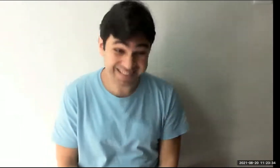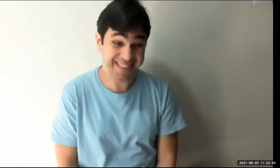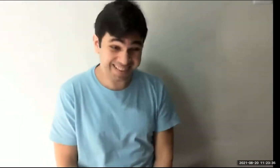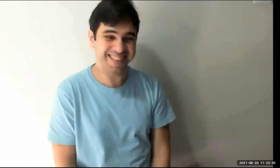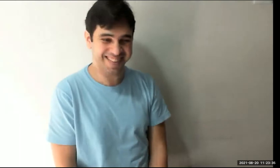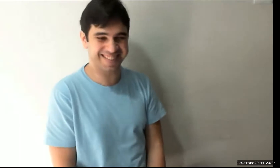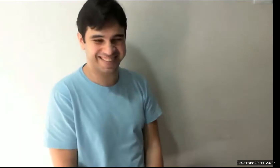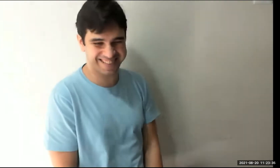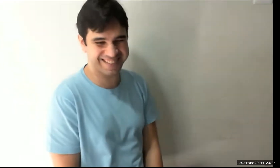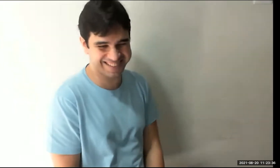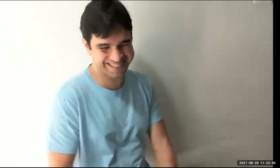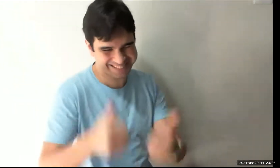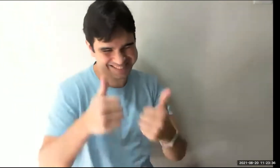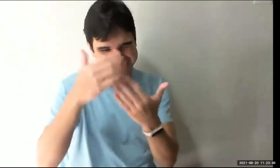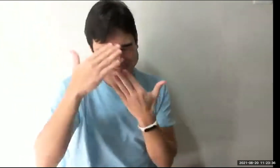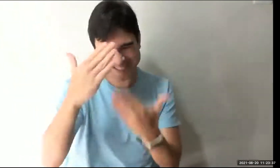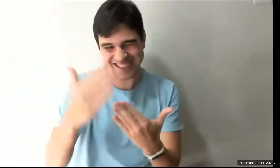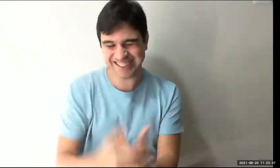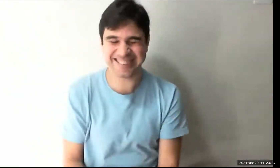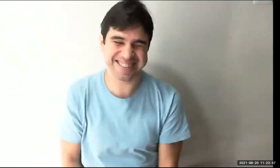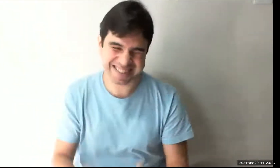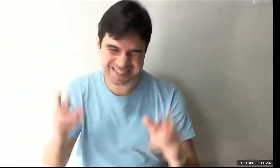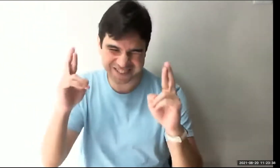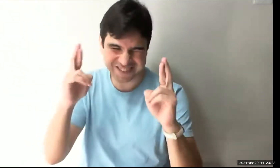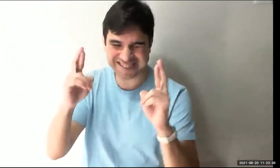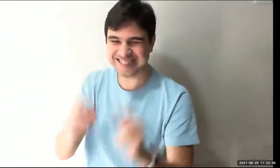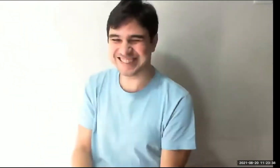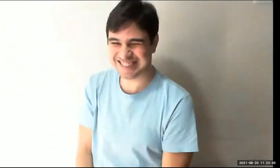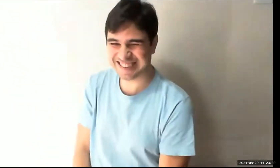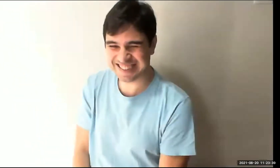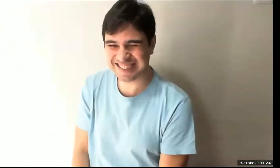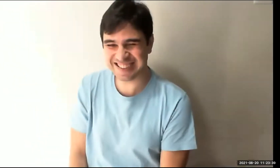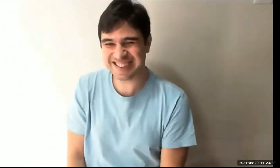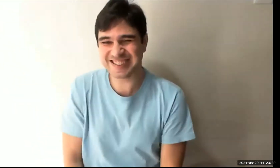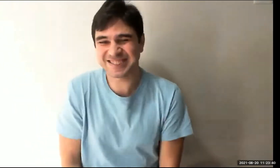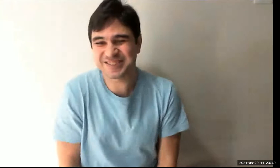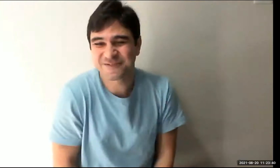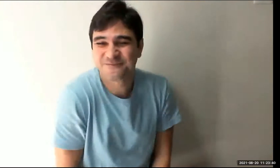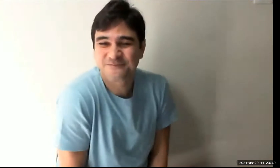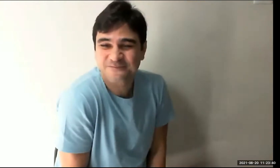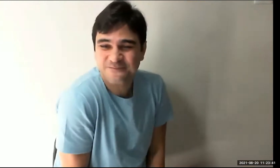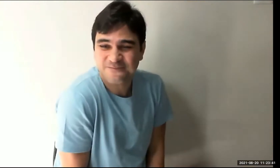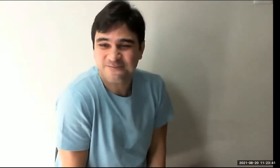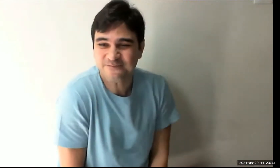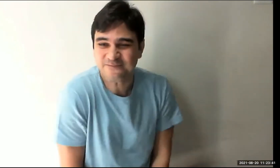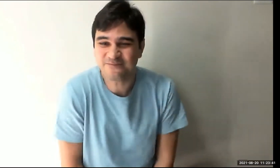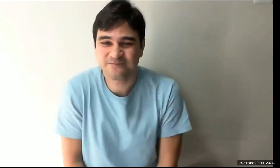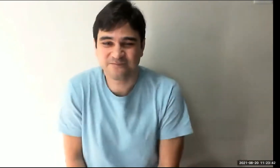sim pensarmos em como vamos fazer, né? Pensar até em patrocínios, essas coisas assim, tá? Tomara. Sim, eu torço com